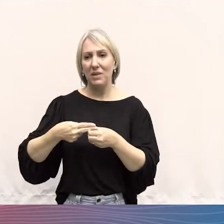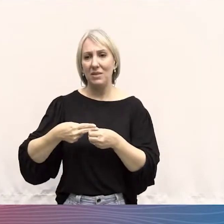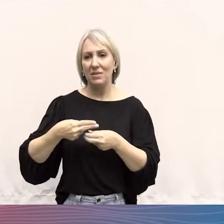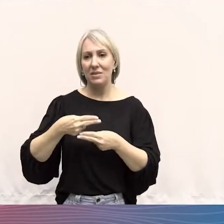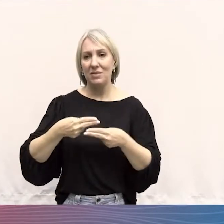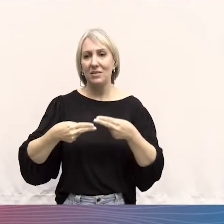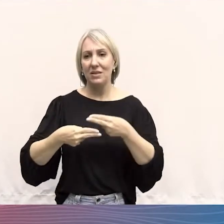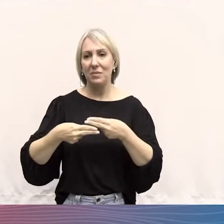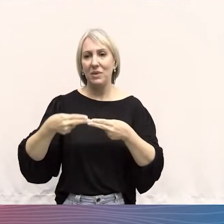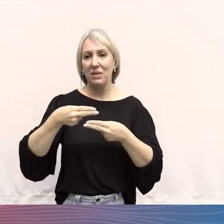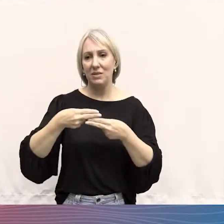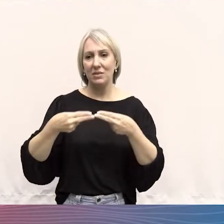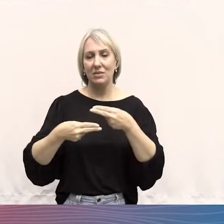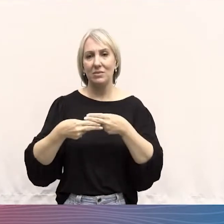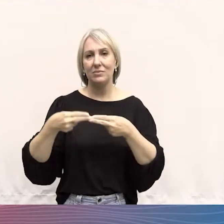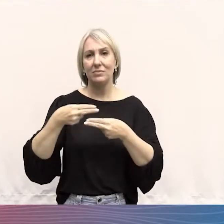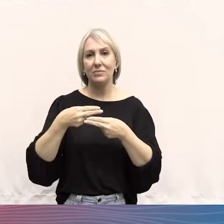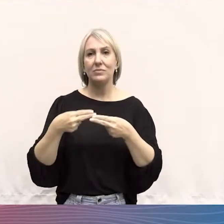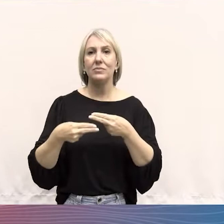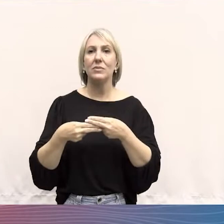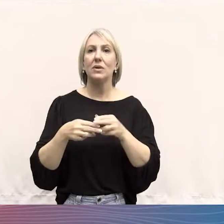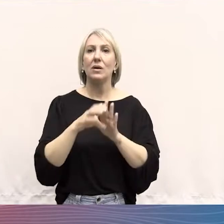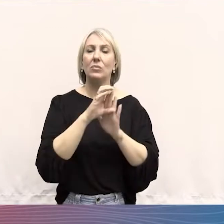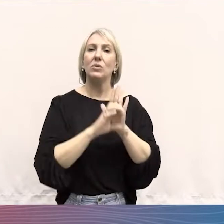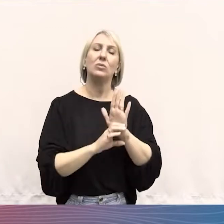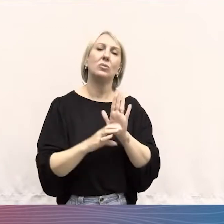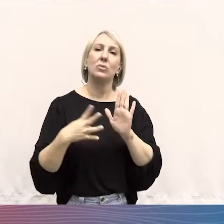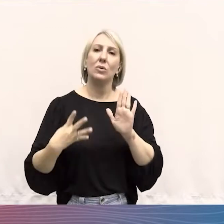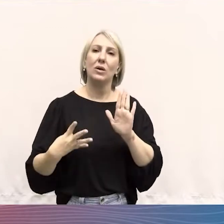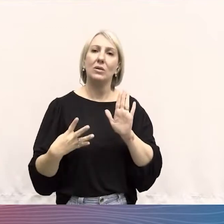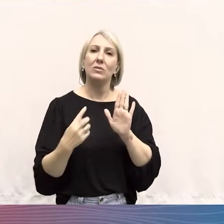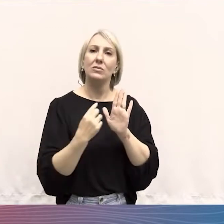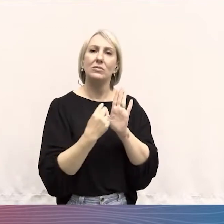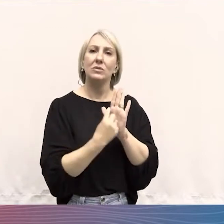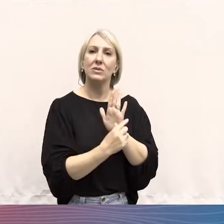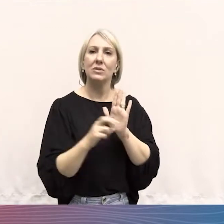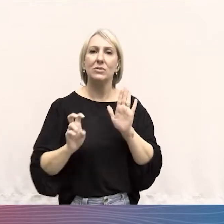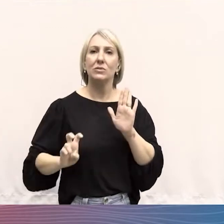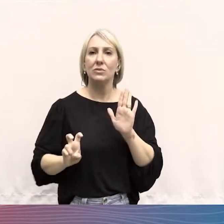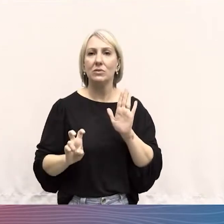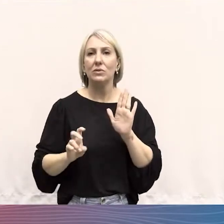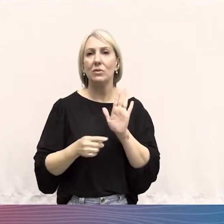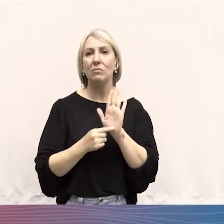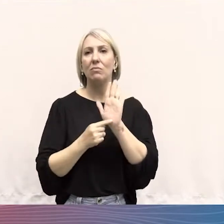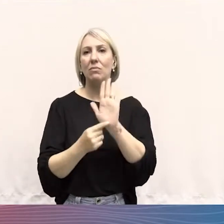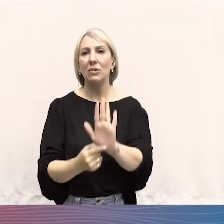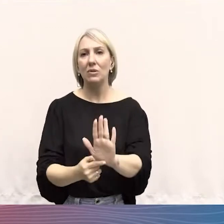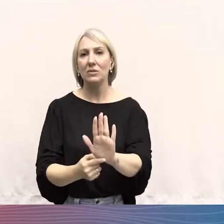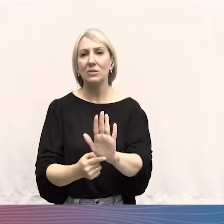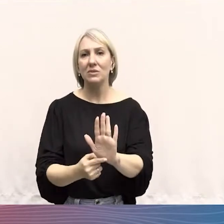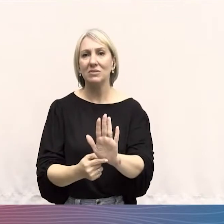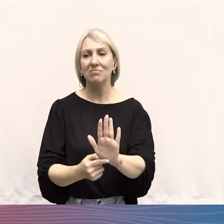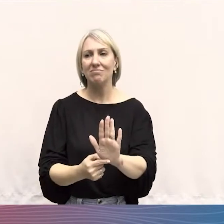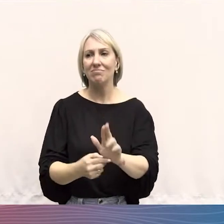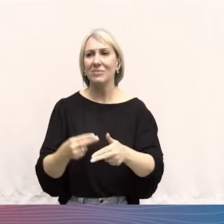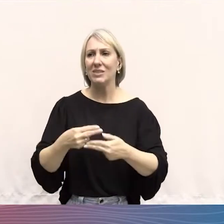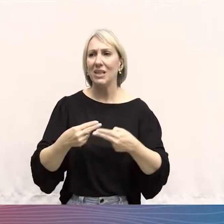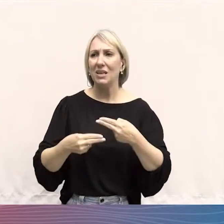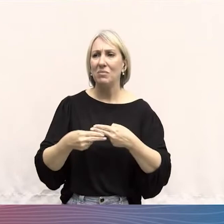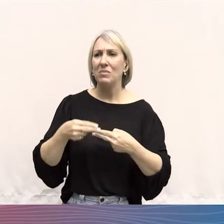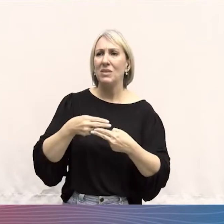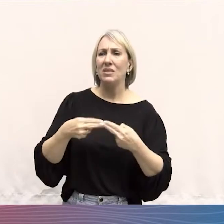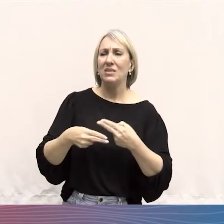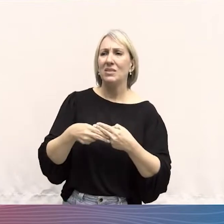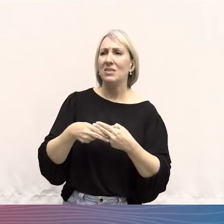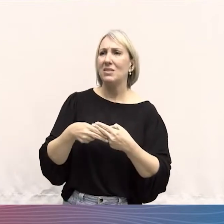4, ele diz assim: tendo eu ouvido essas palavras, assentei-me e chorei, e lamentei